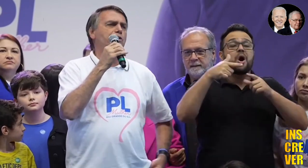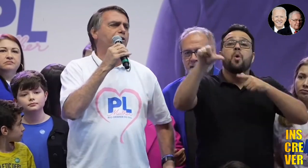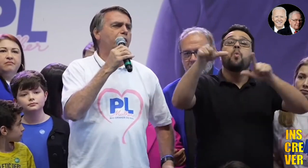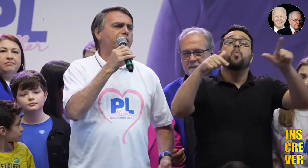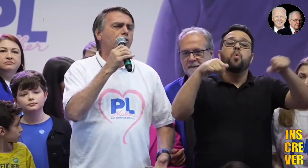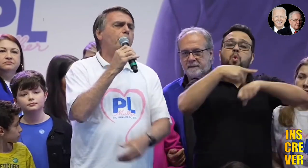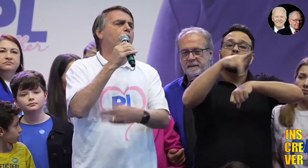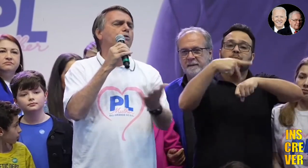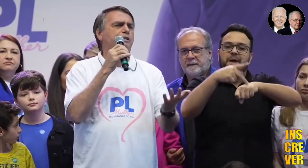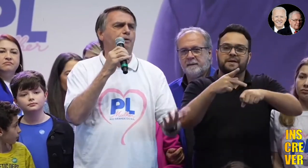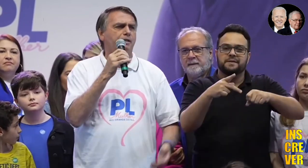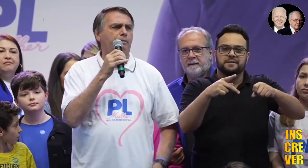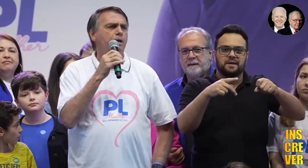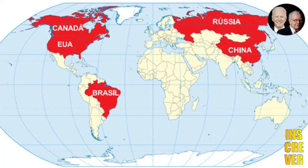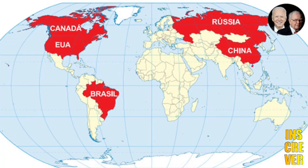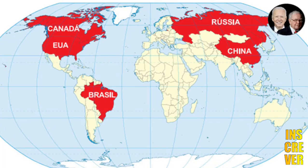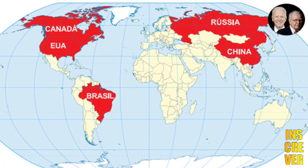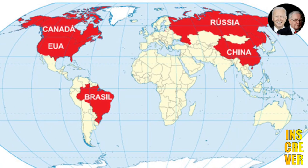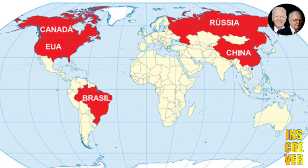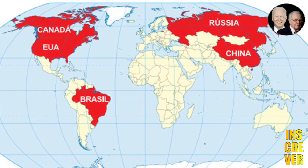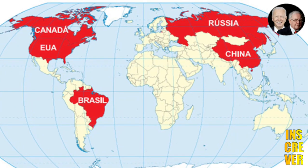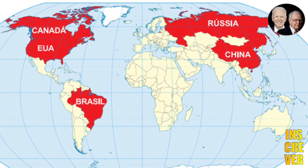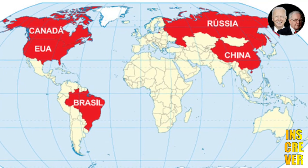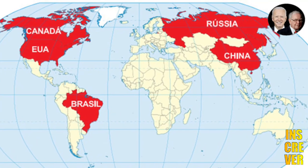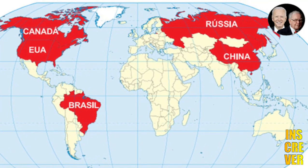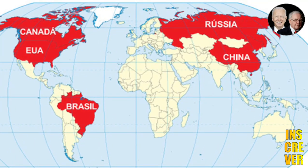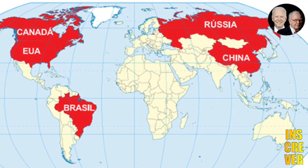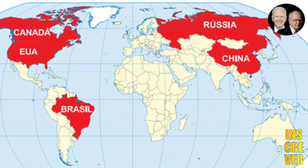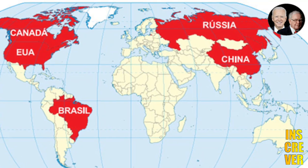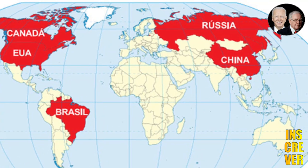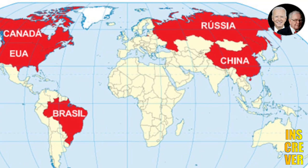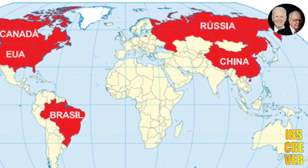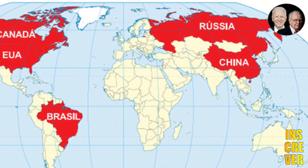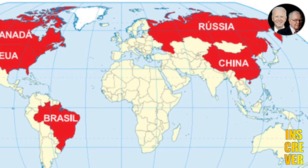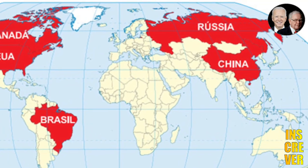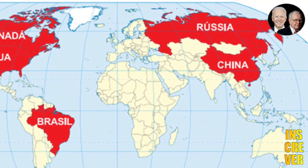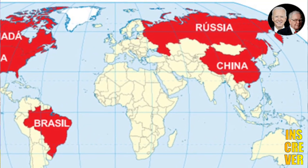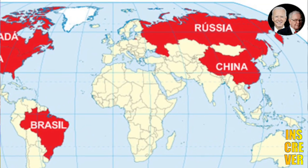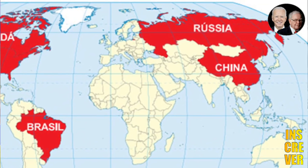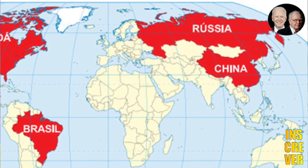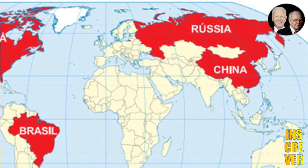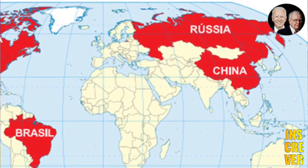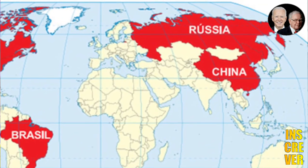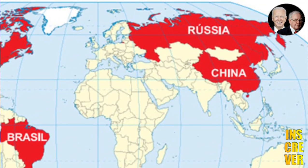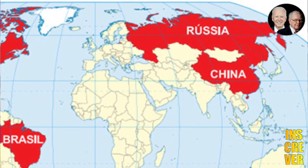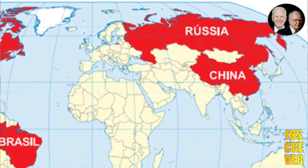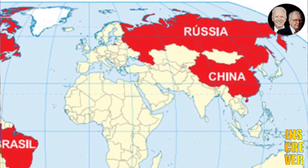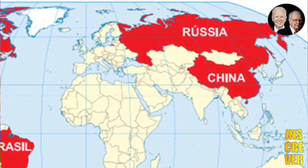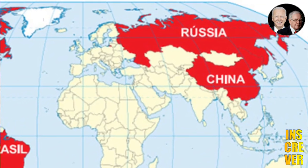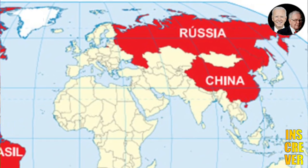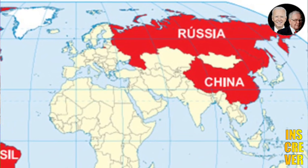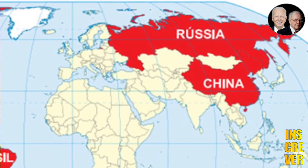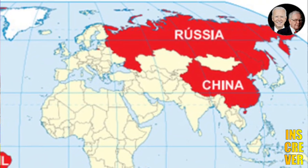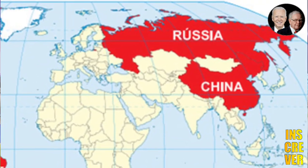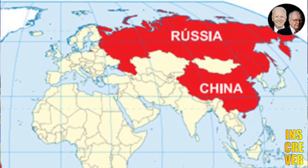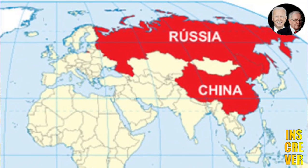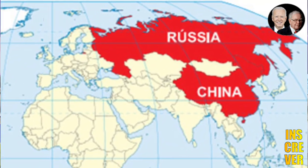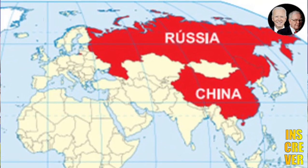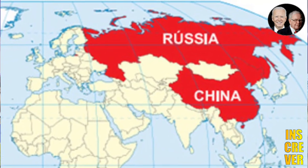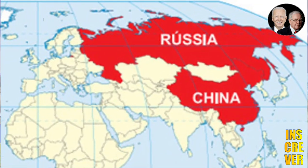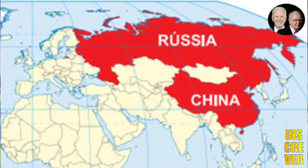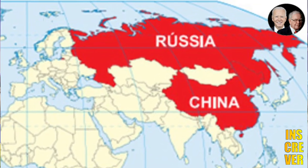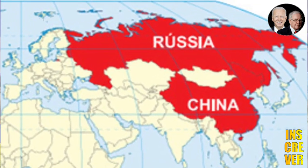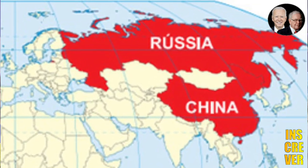maior do que a nossa, como a Rússia, por exemplo, que é o dobro do Brasil. Nós temos mais coisas benéficas do que